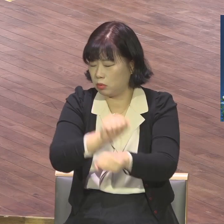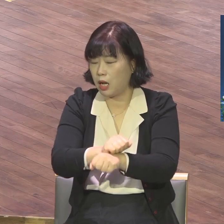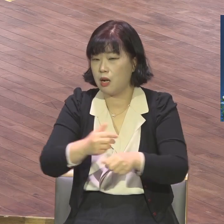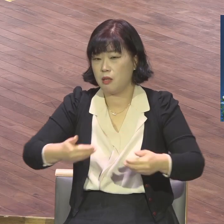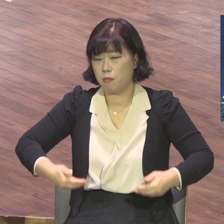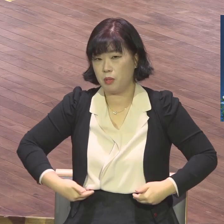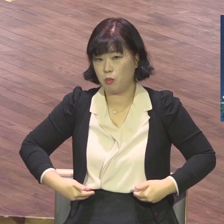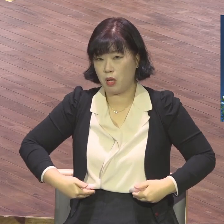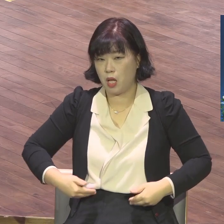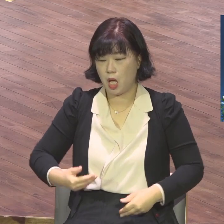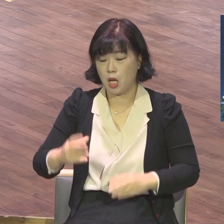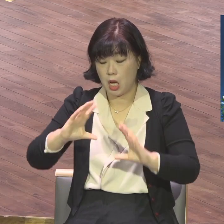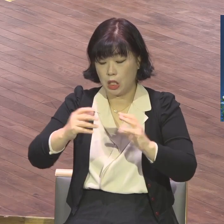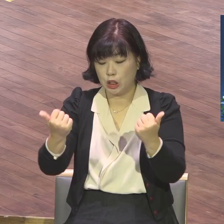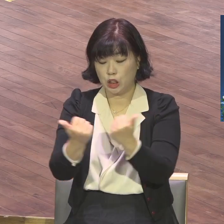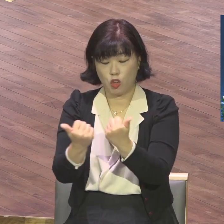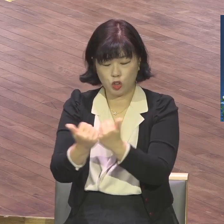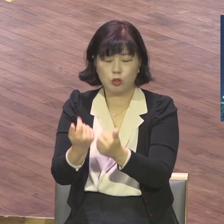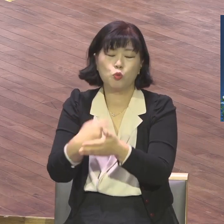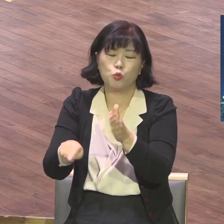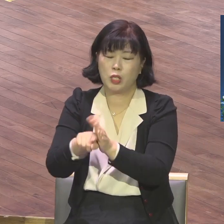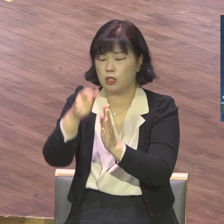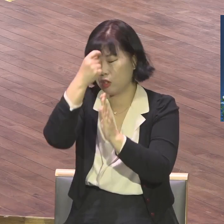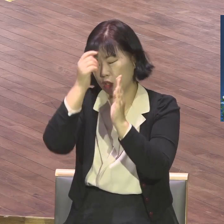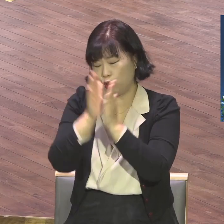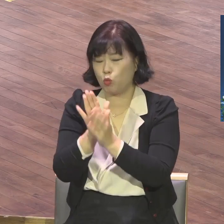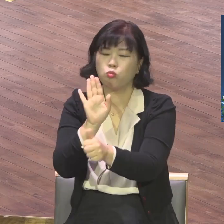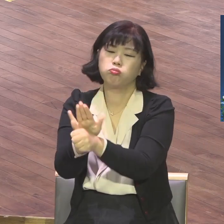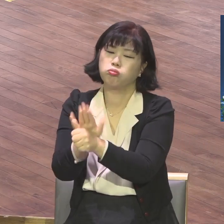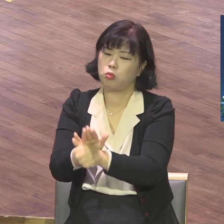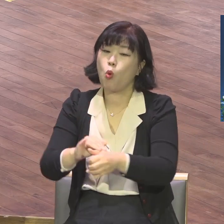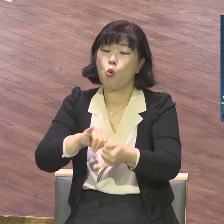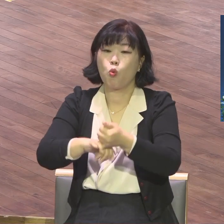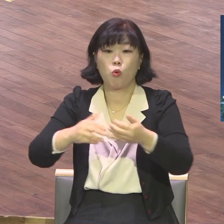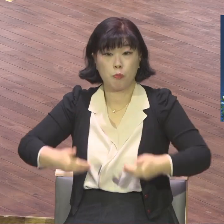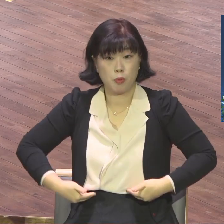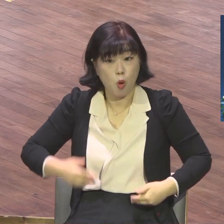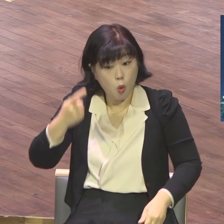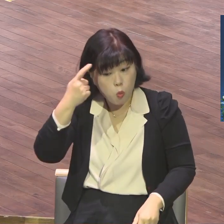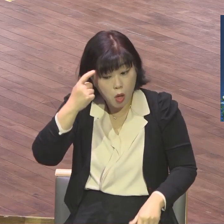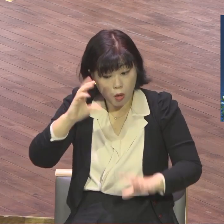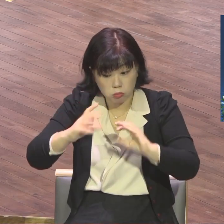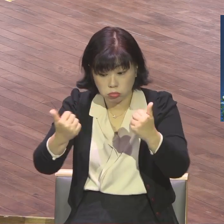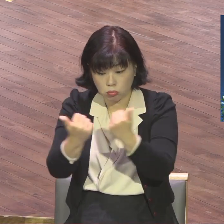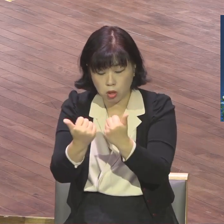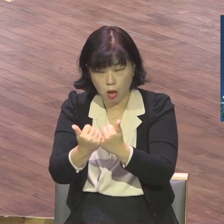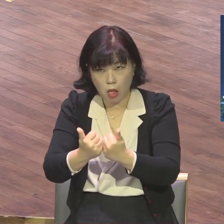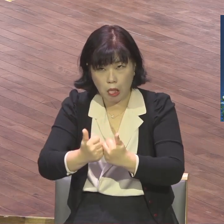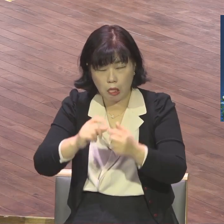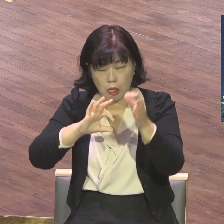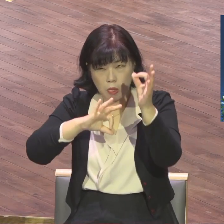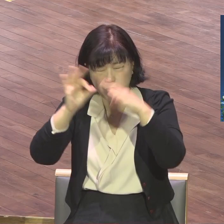주여 성령으로 역사하여 주옵소서. 그래서 인도해야 제대로 되니까